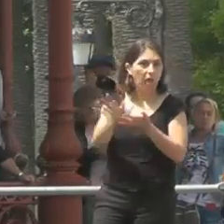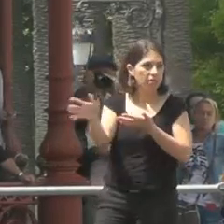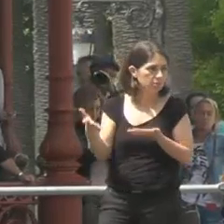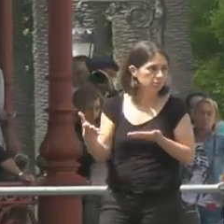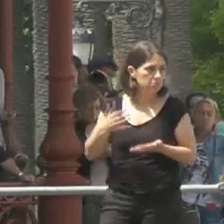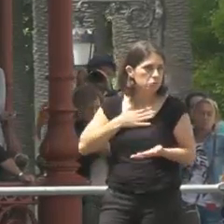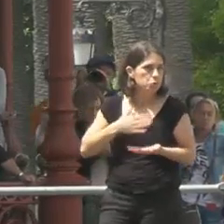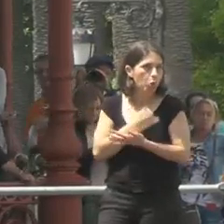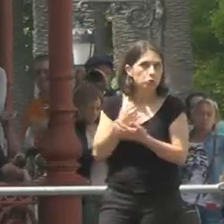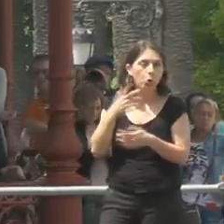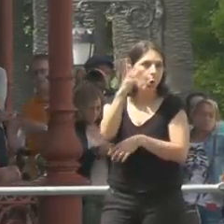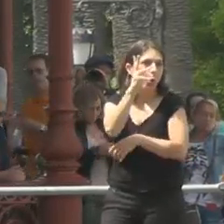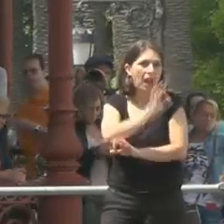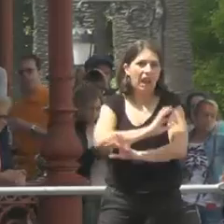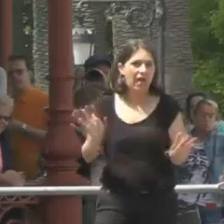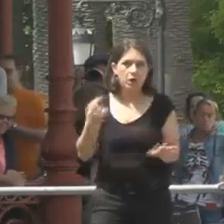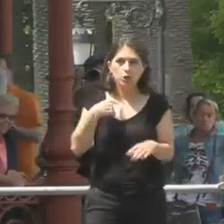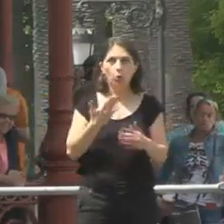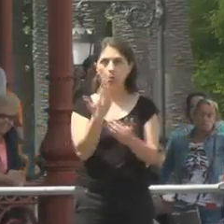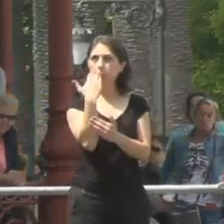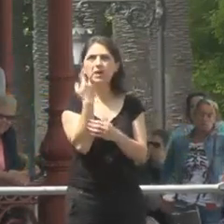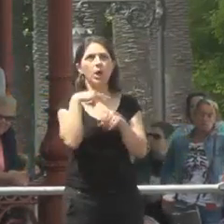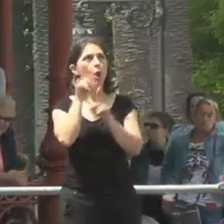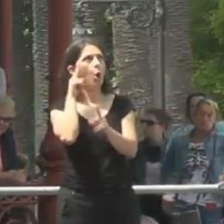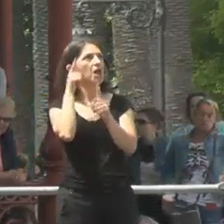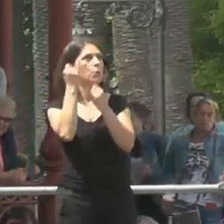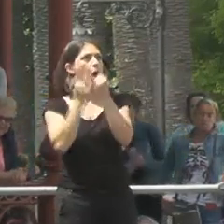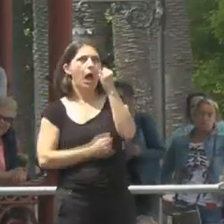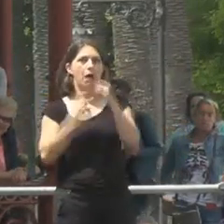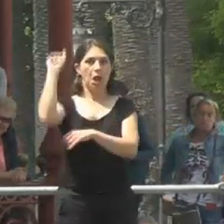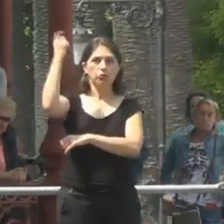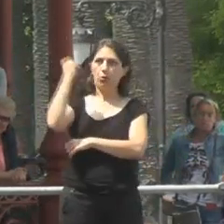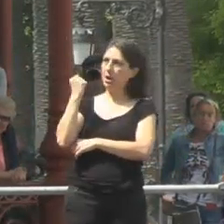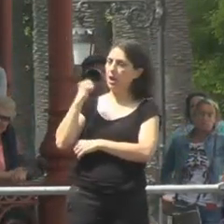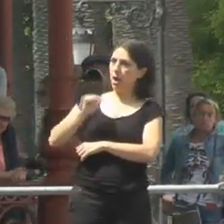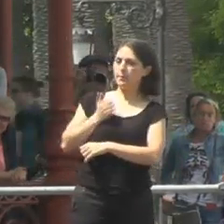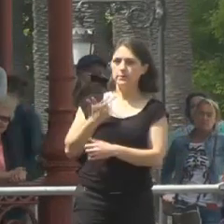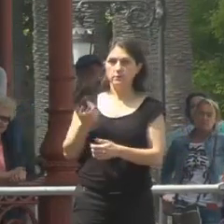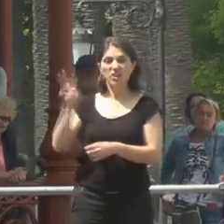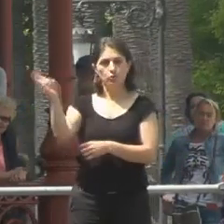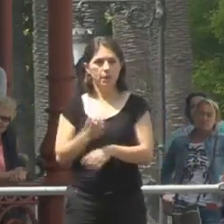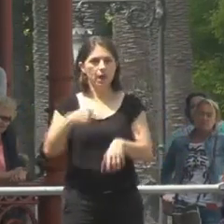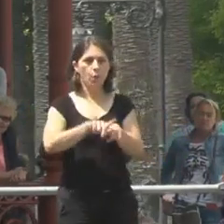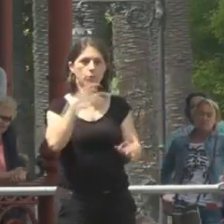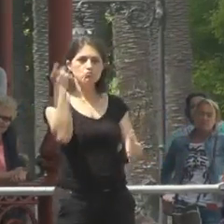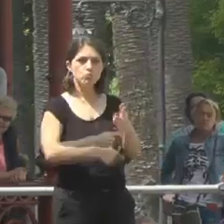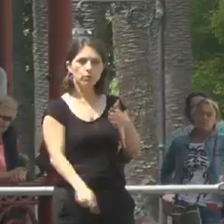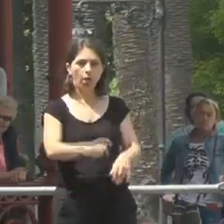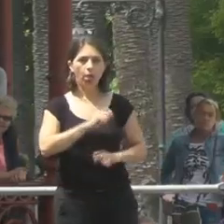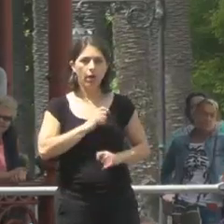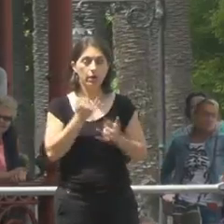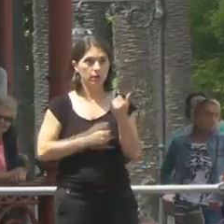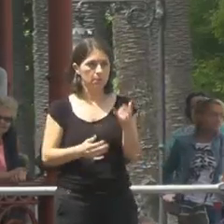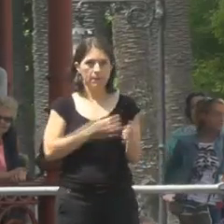todos, yo no le estoy expoliando a nadie, solo me he puesto una plaquita para aprovechar el tema de la energía solar, y entonces vienen y te ponen una multa, y entonces vienen y